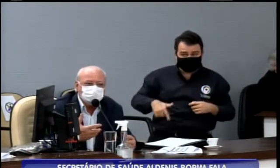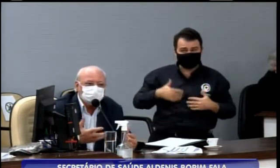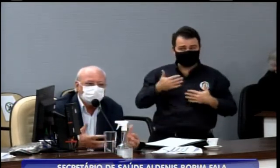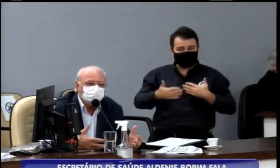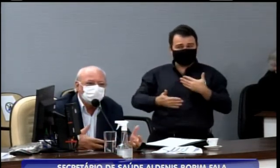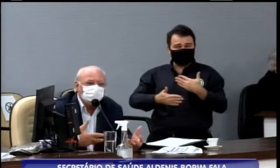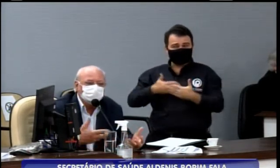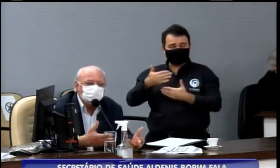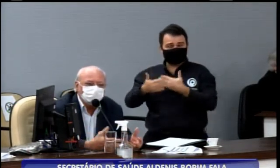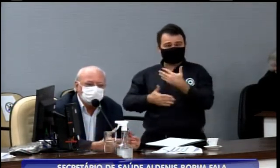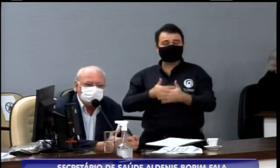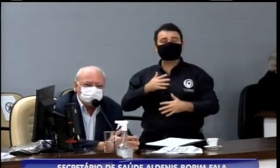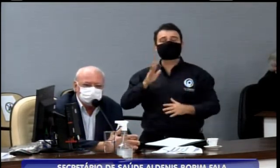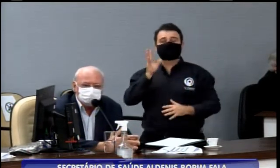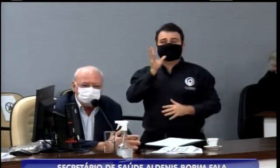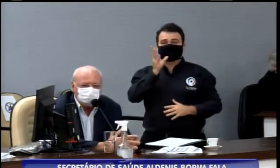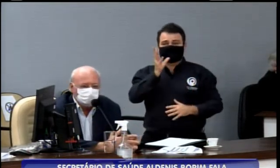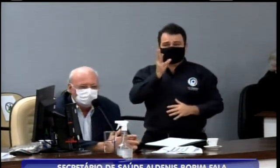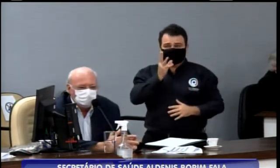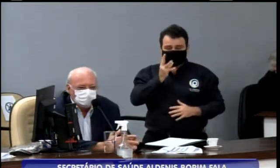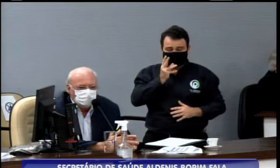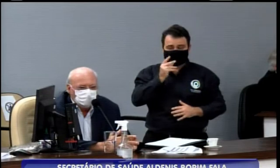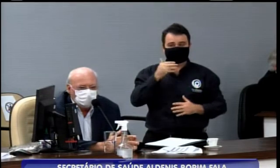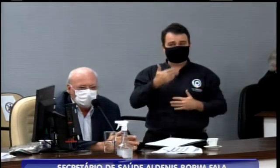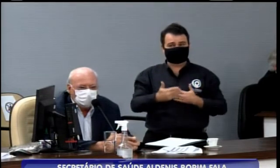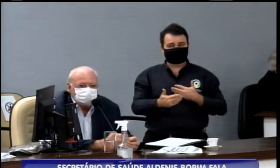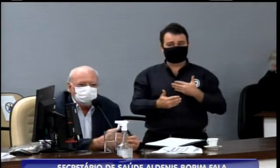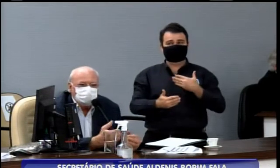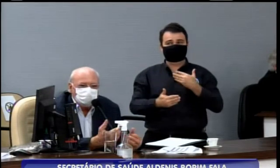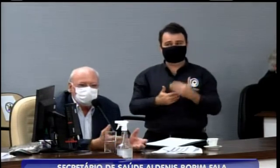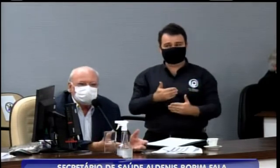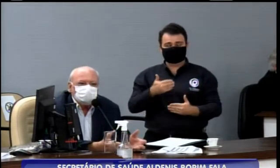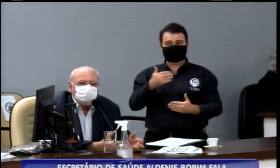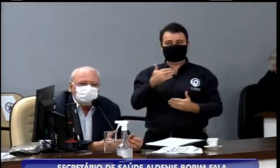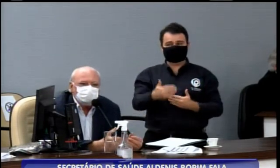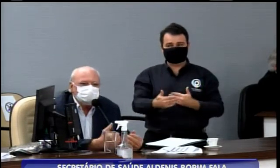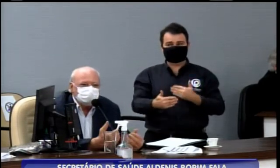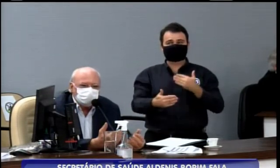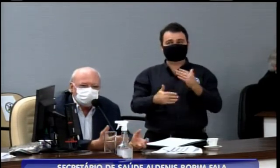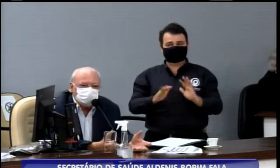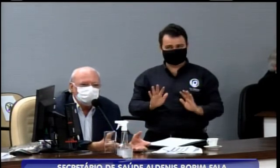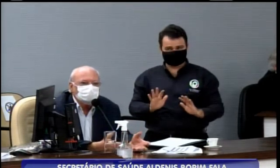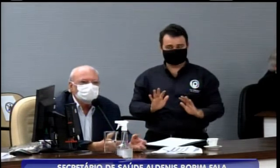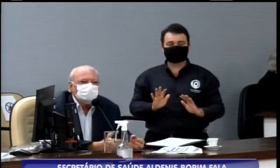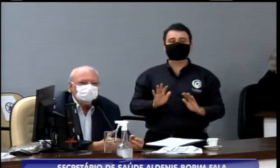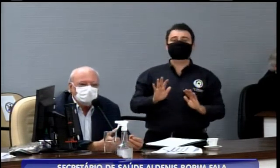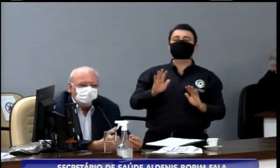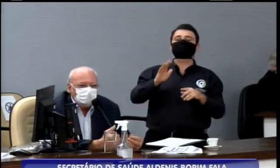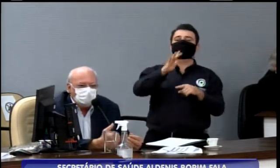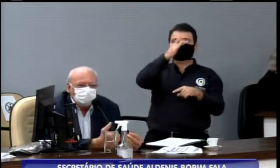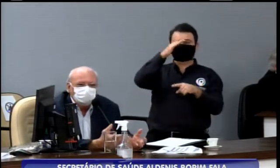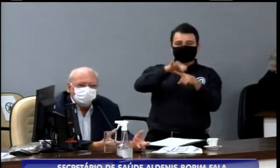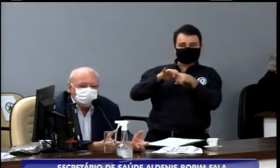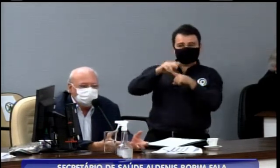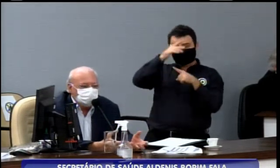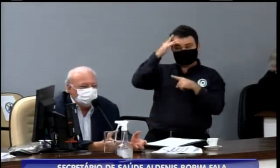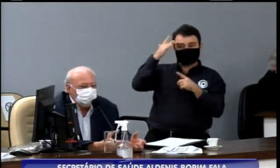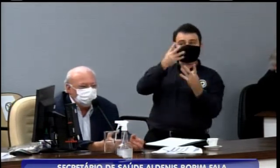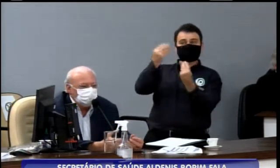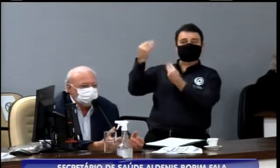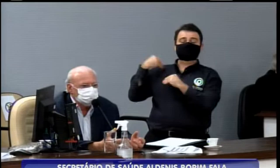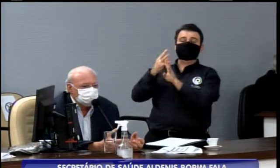Devagar a gente está tomando o pé da situação, as demandas reprimidas de consulta, a